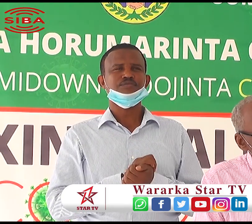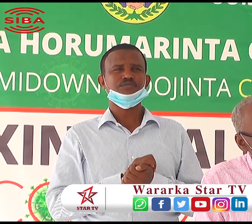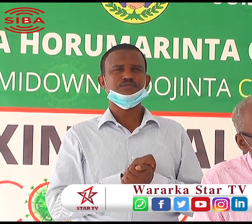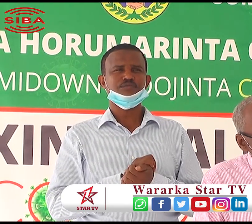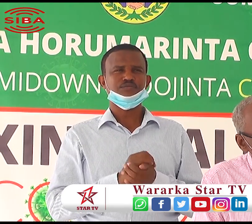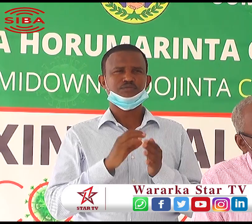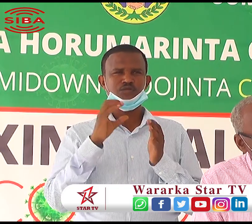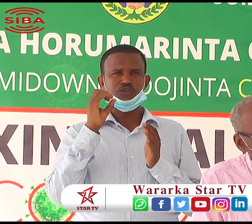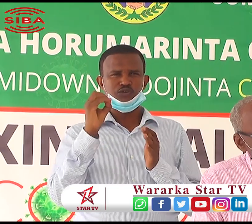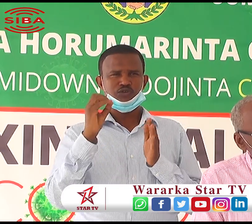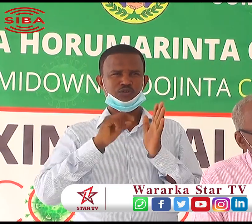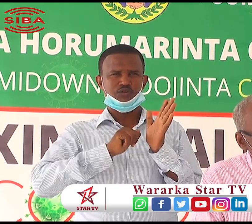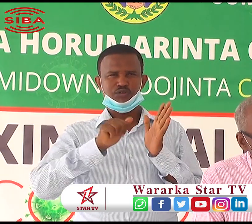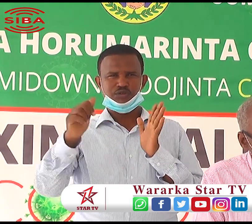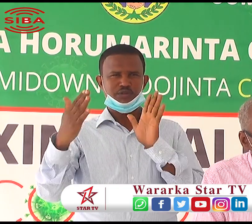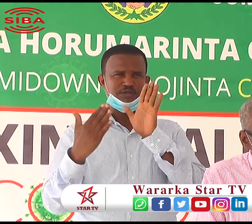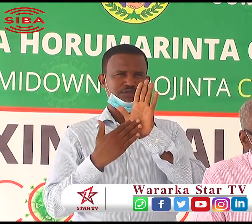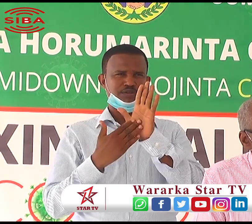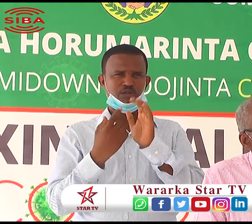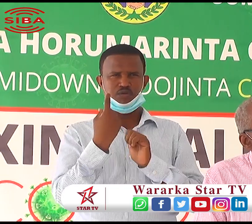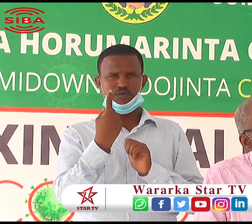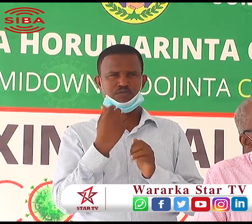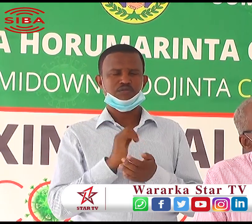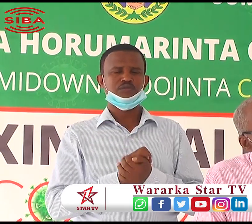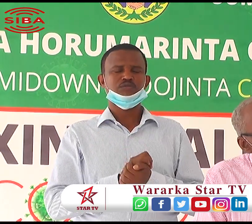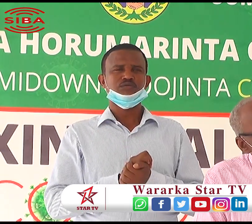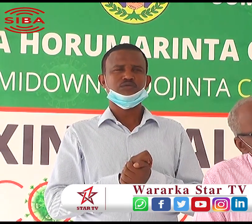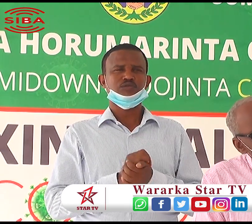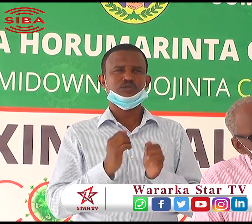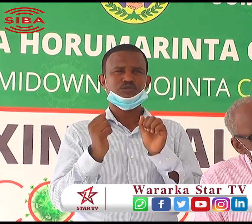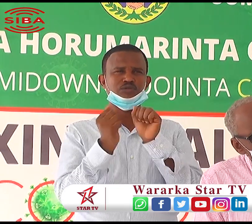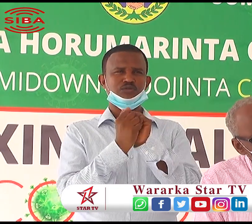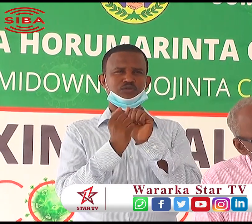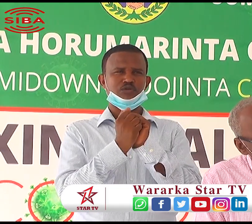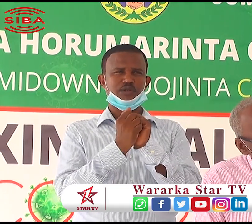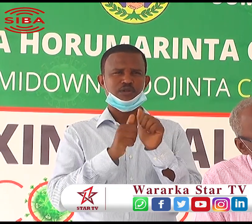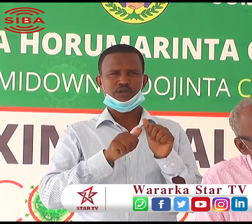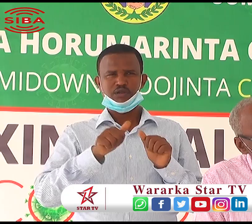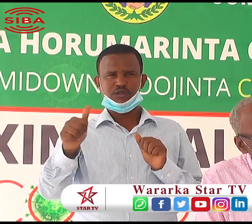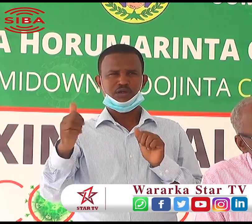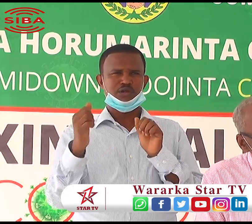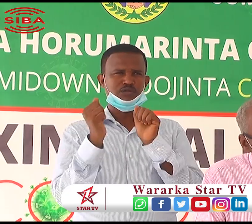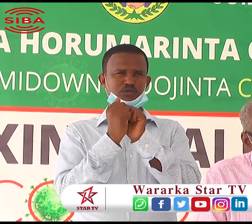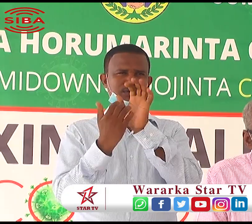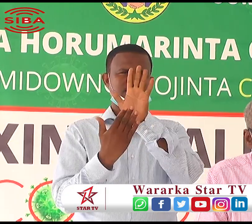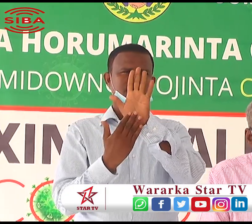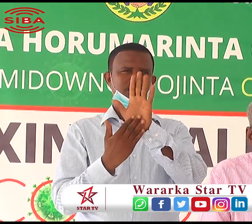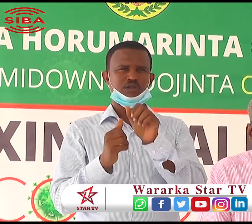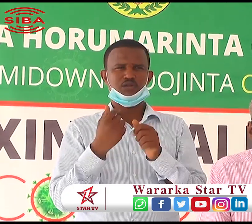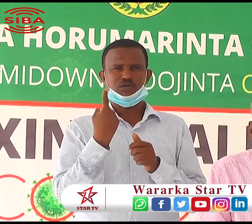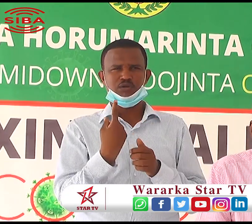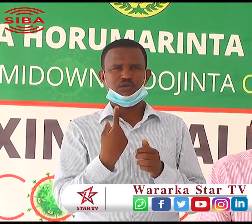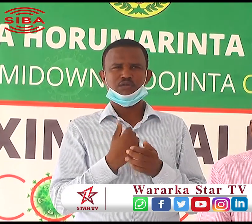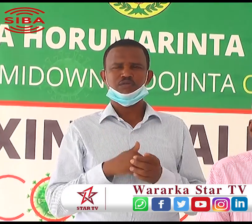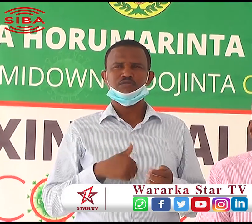eber ilaa 9 waa hal qof 10 ilaa 19 waa hal qof